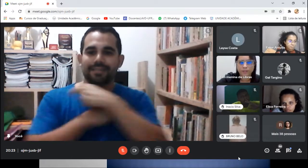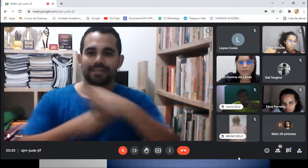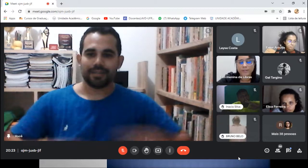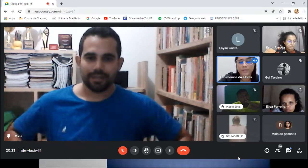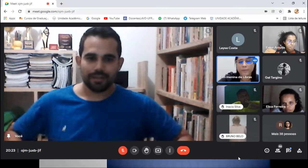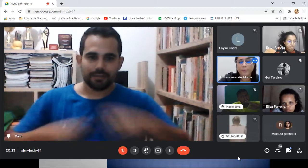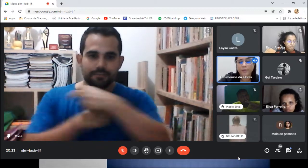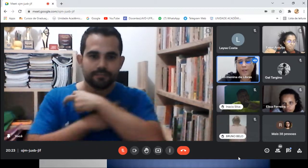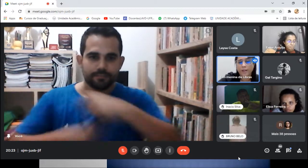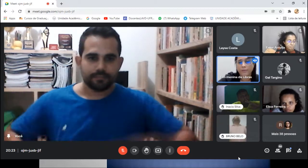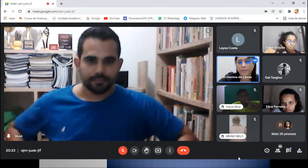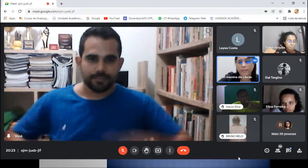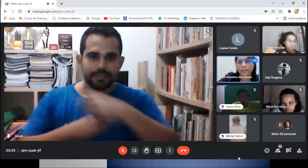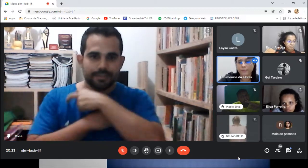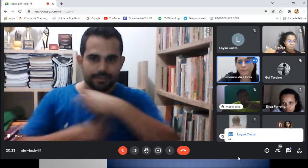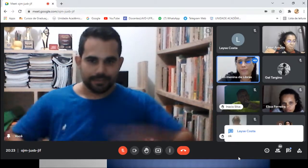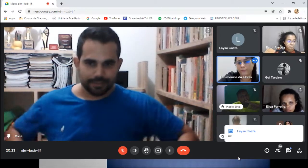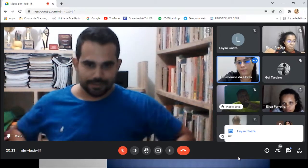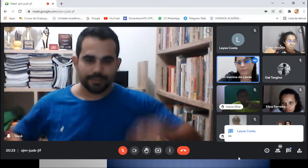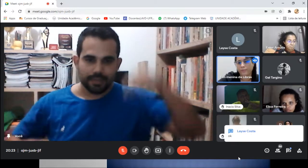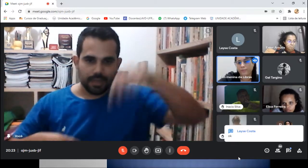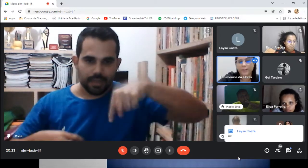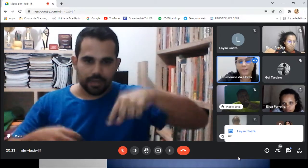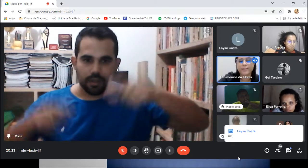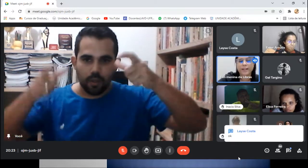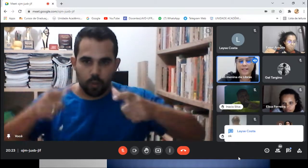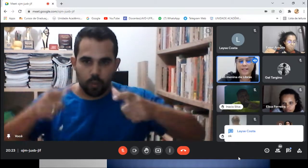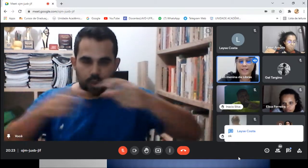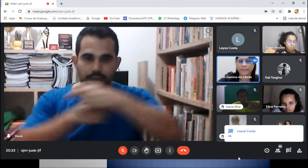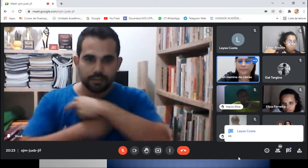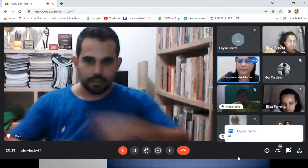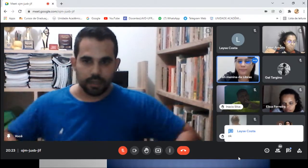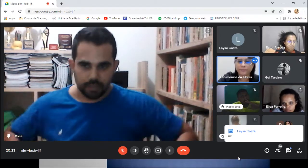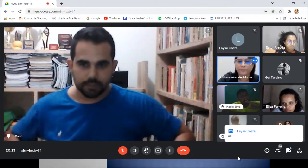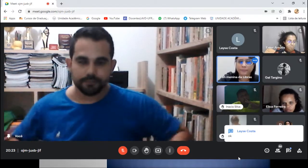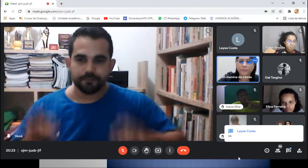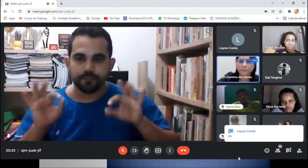Por exemplo, o local em que eu situo, né, Serra Talhada.